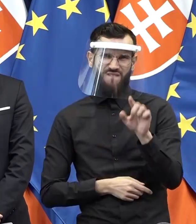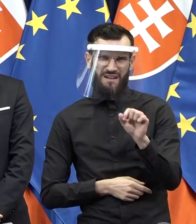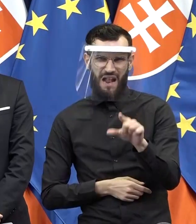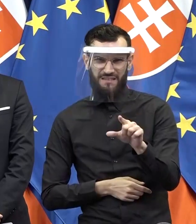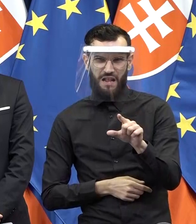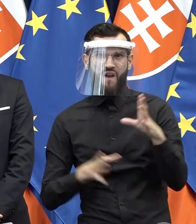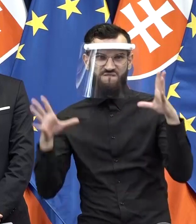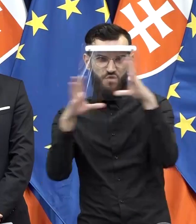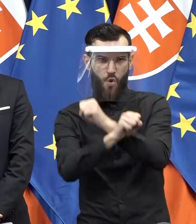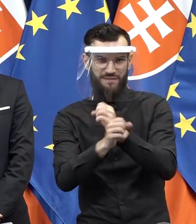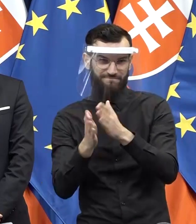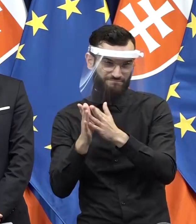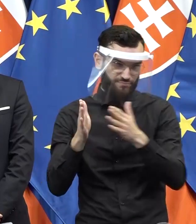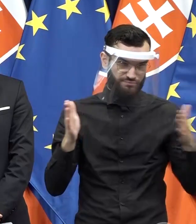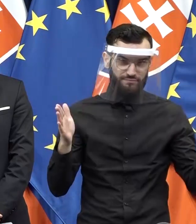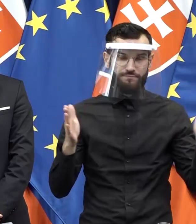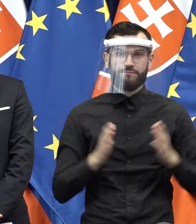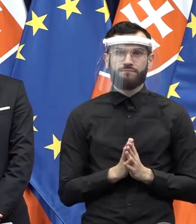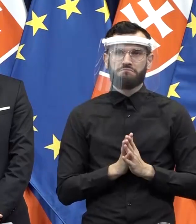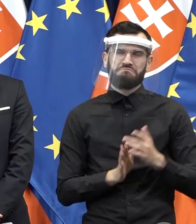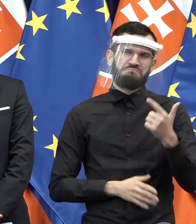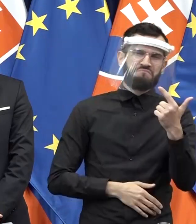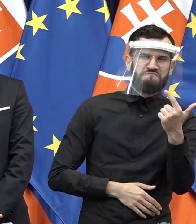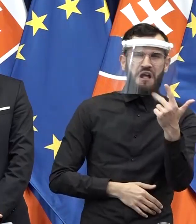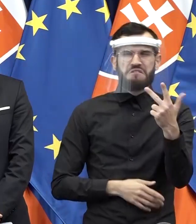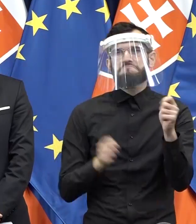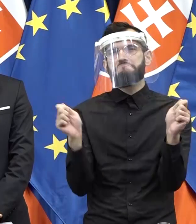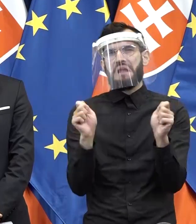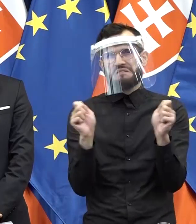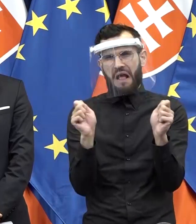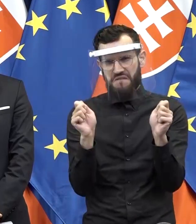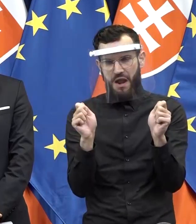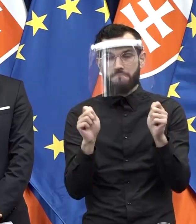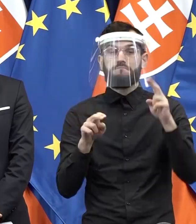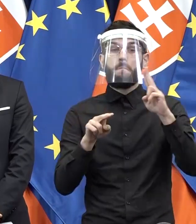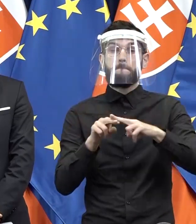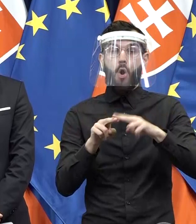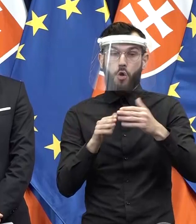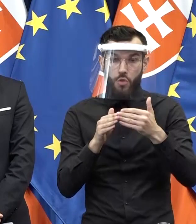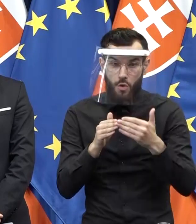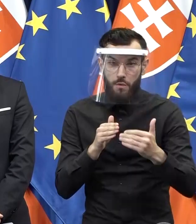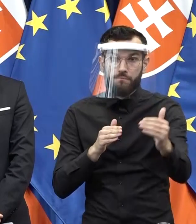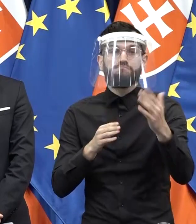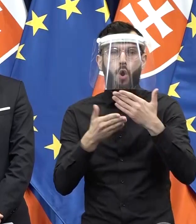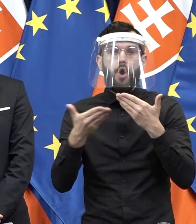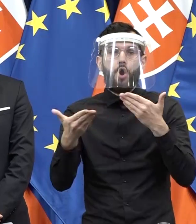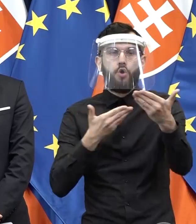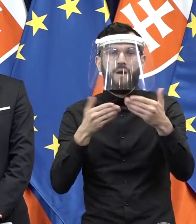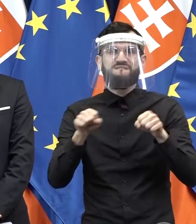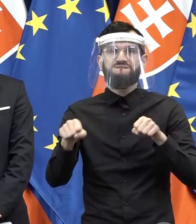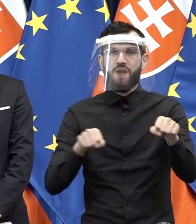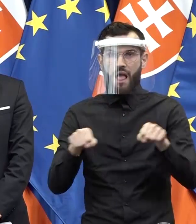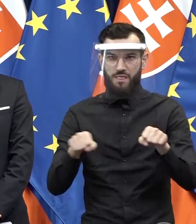hodiny v noci s dvomi alebo tromi takými menšími prestávkami. Potom následne bolo aj rokovanie vlády,